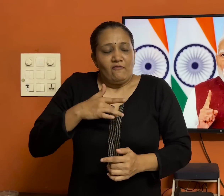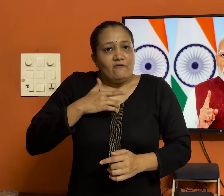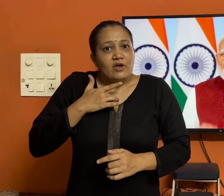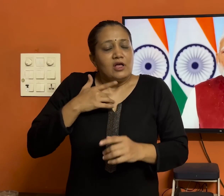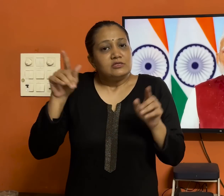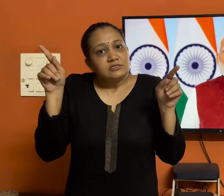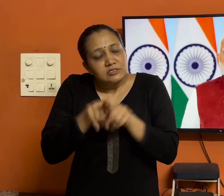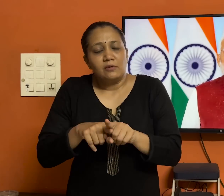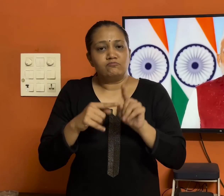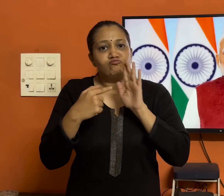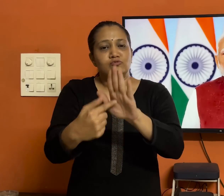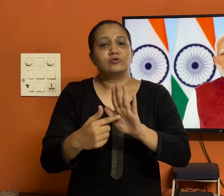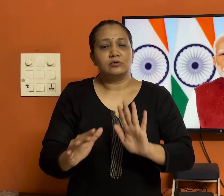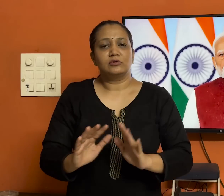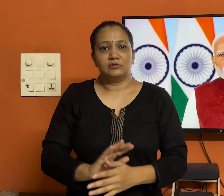भावनाओं का प्रतिबिंब है।